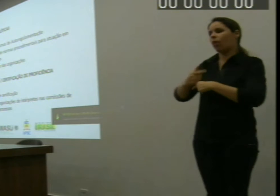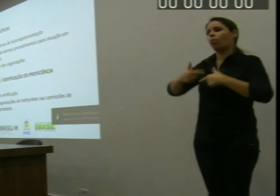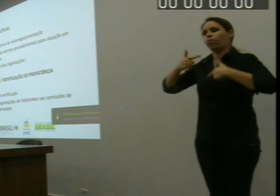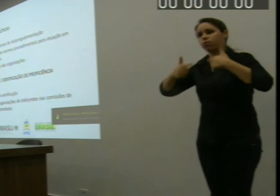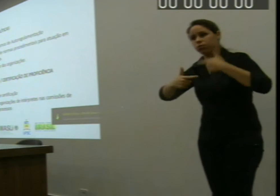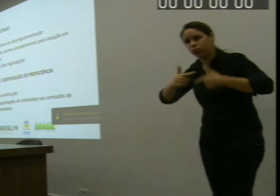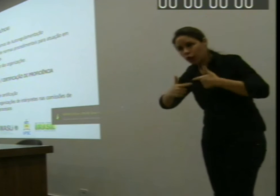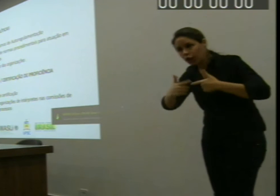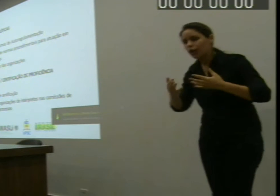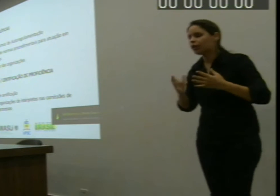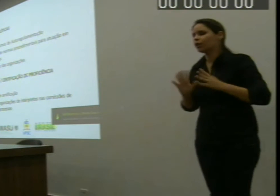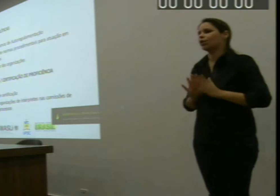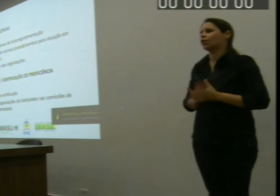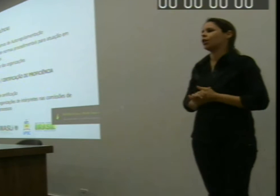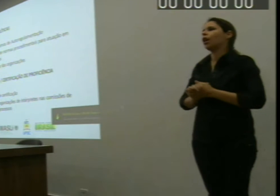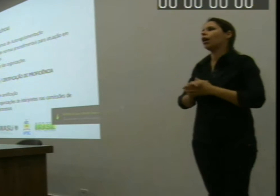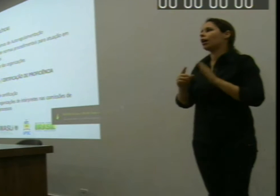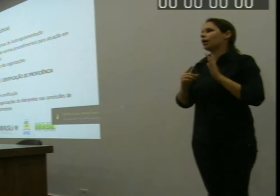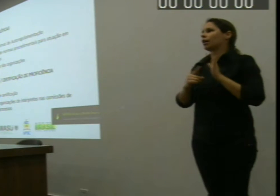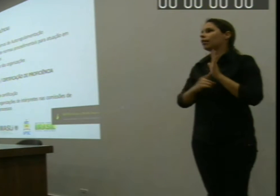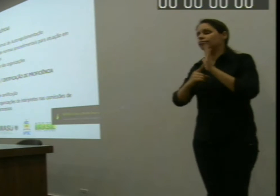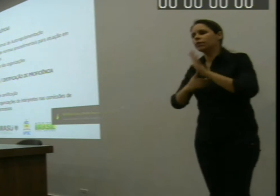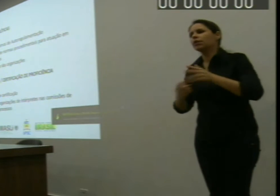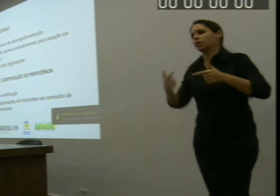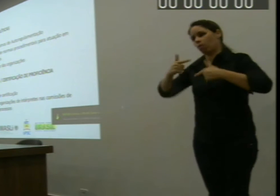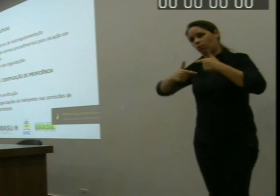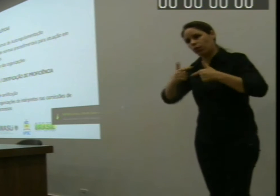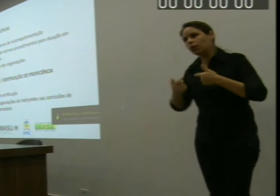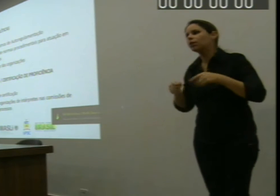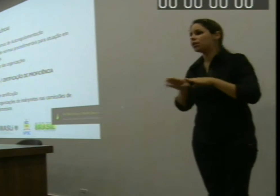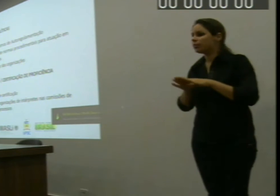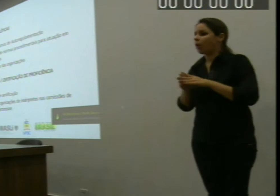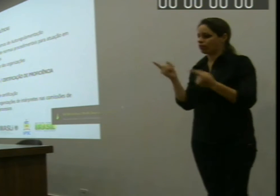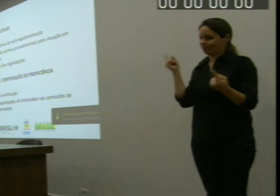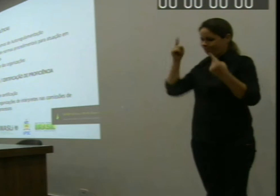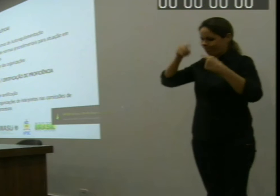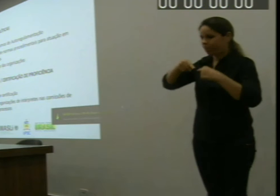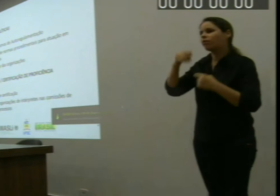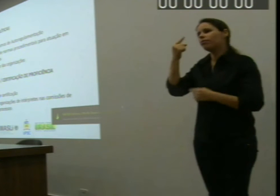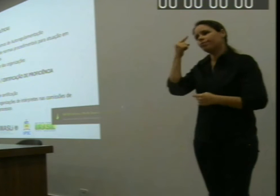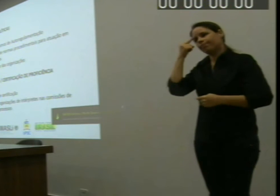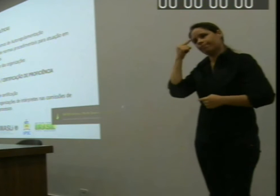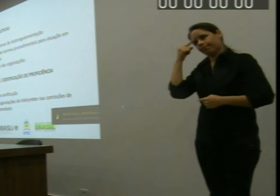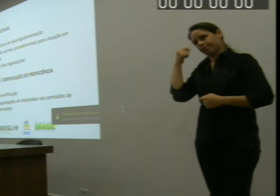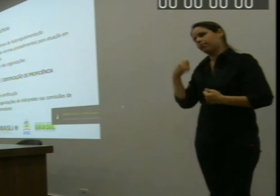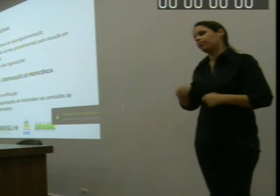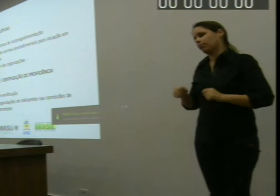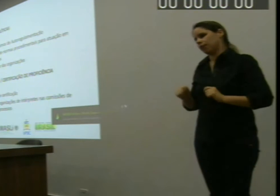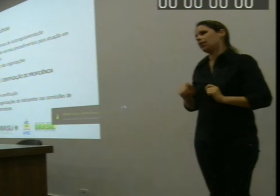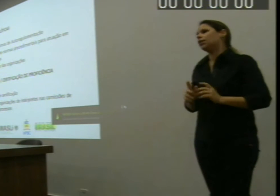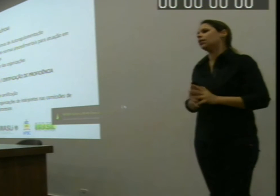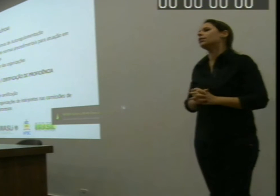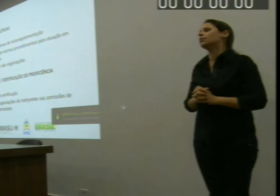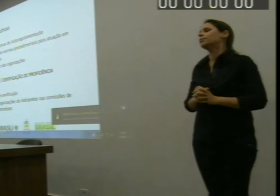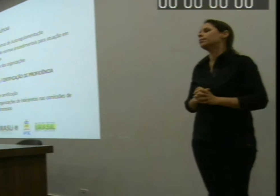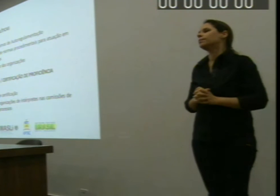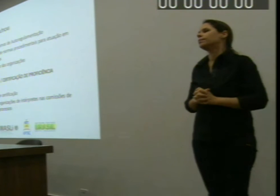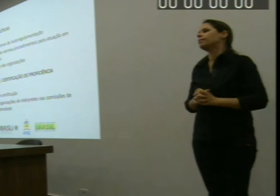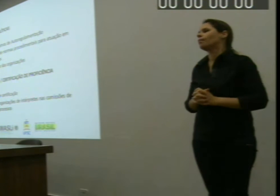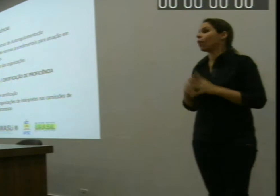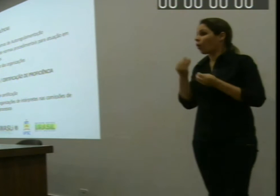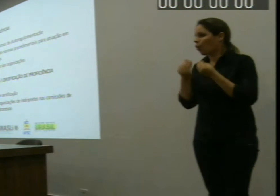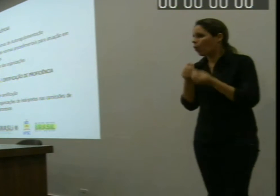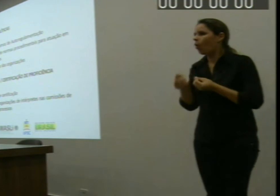política de representação política Então isso é um Desafio que a gente precisa pensar como manter essas organizações autossustentáveis